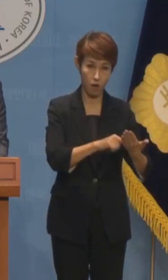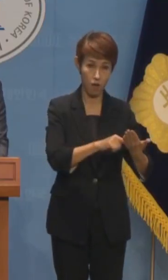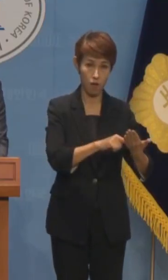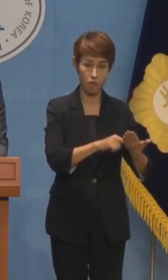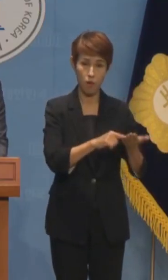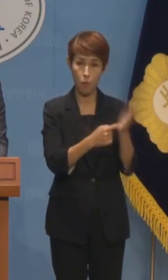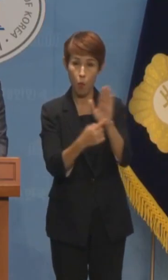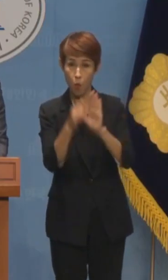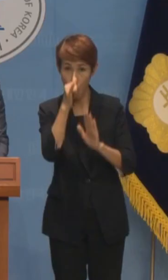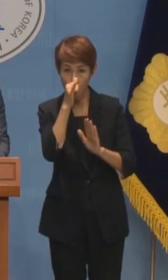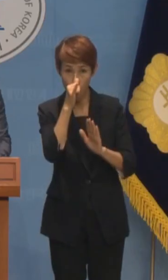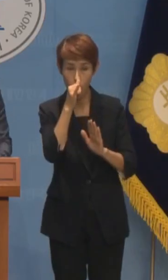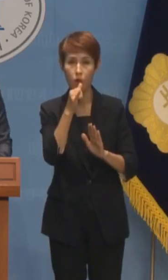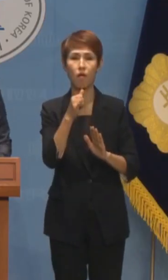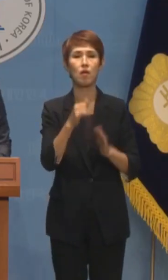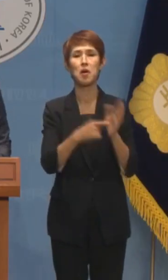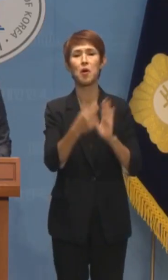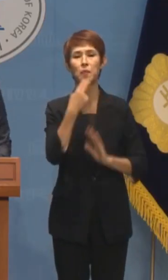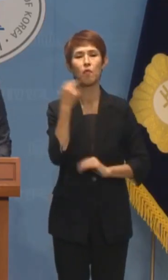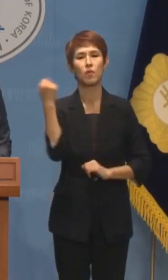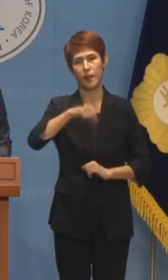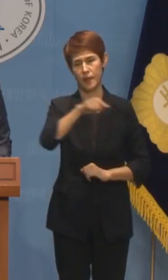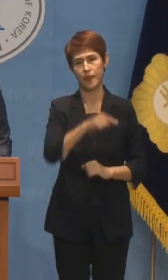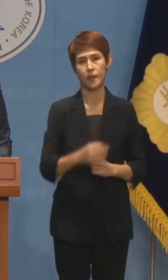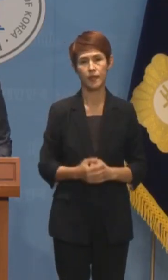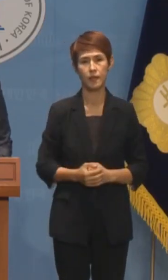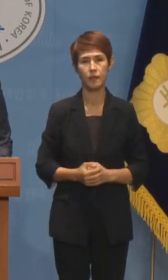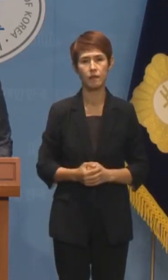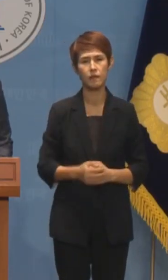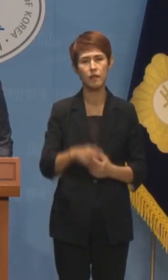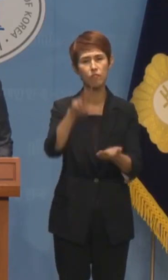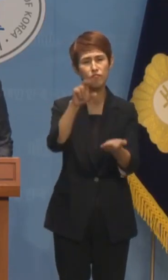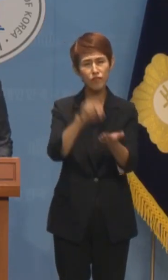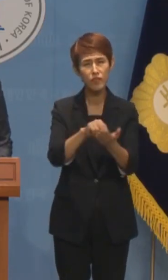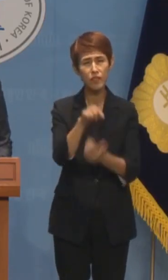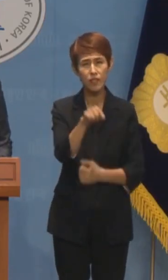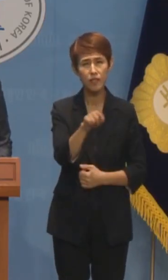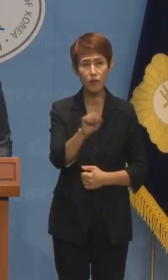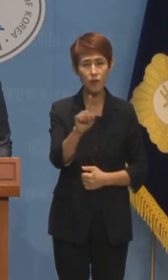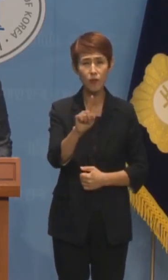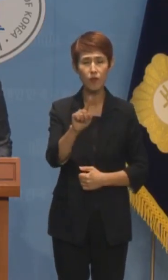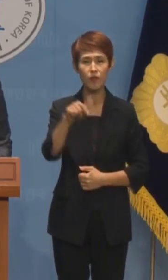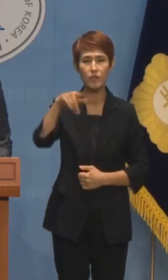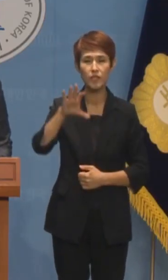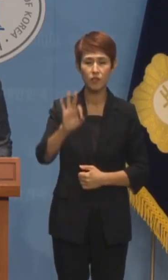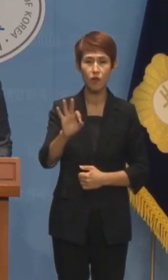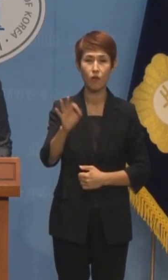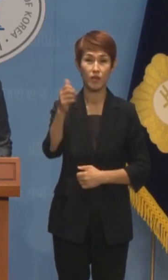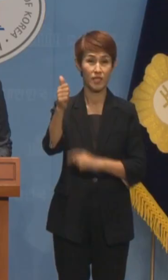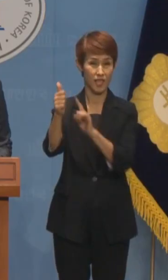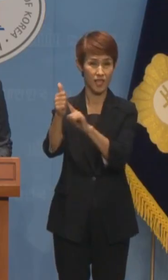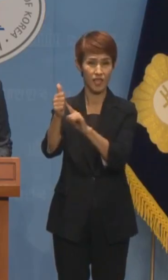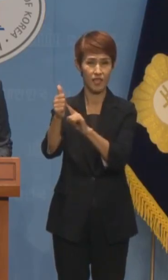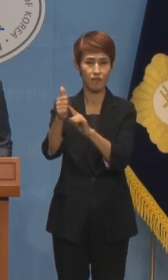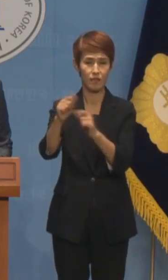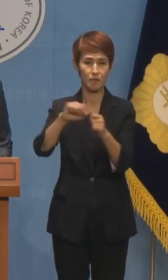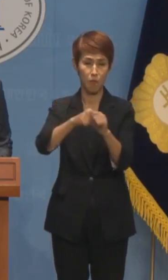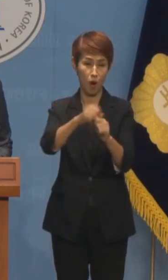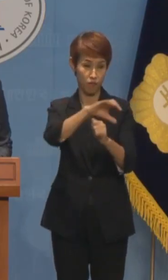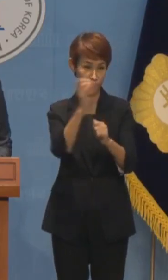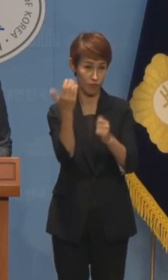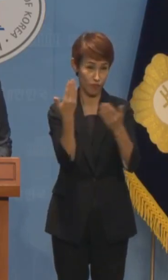합니다. 위 문제점들의 근본적인 문제점은 정몽규 회장이 사면 추진을 지시한